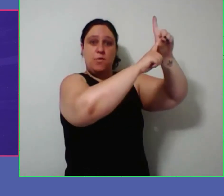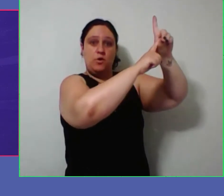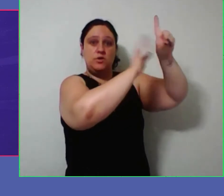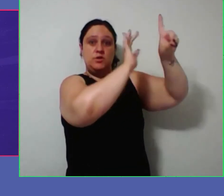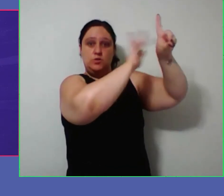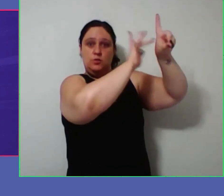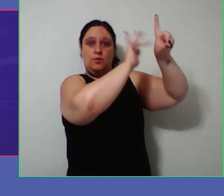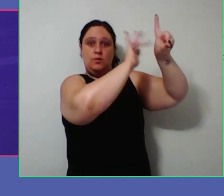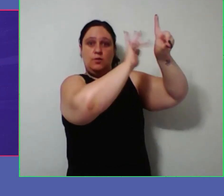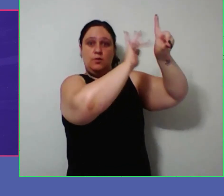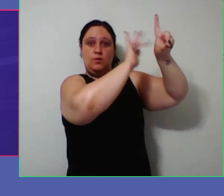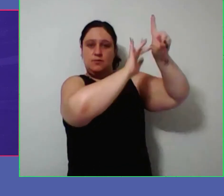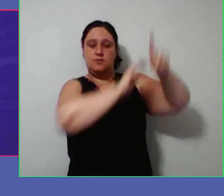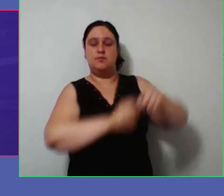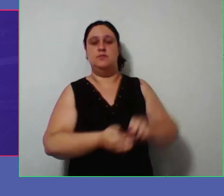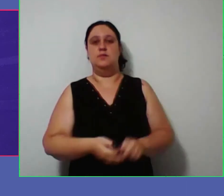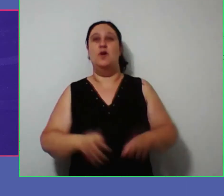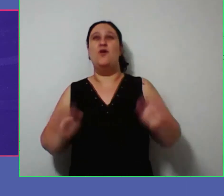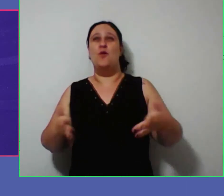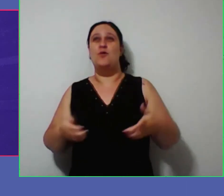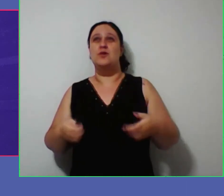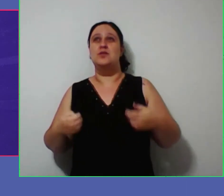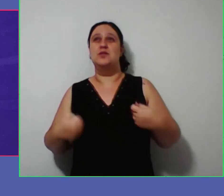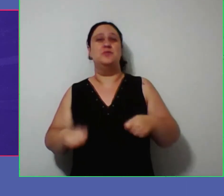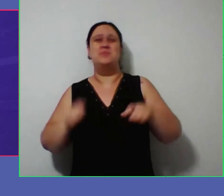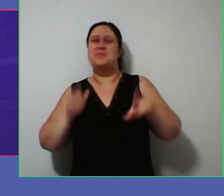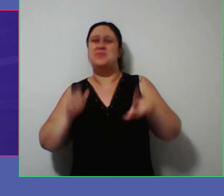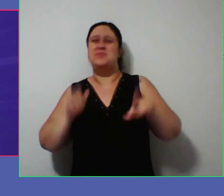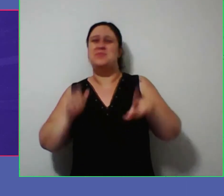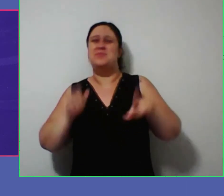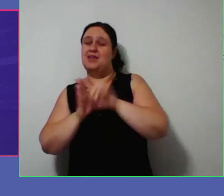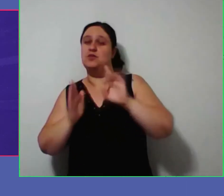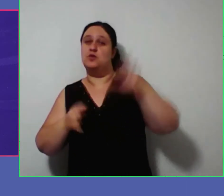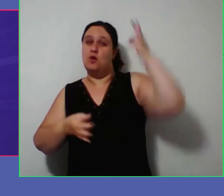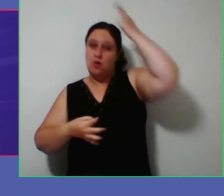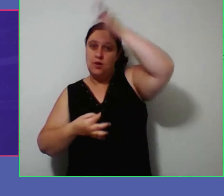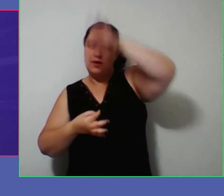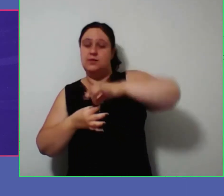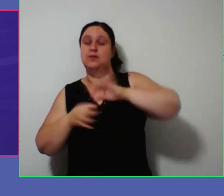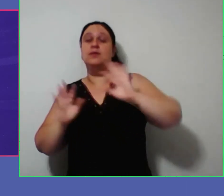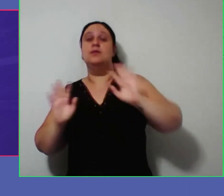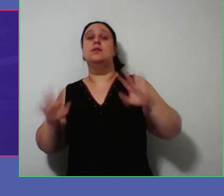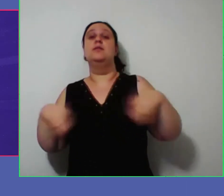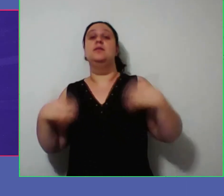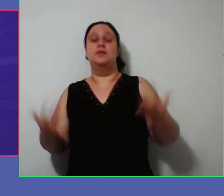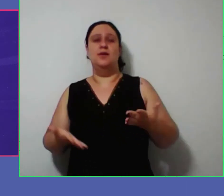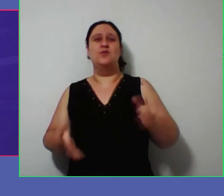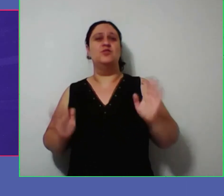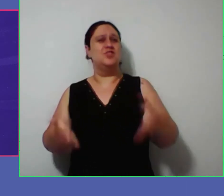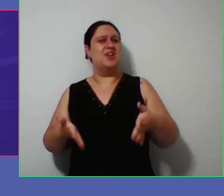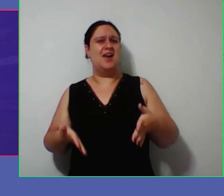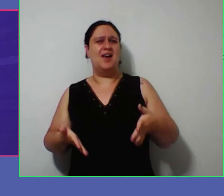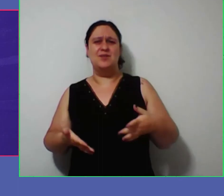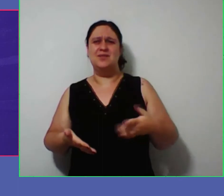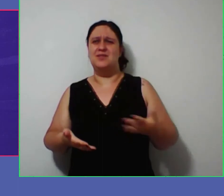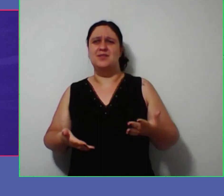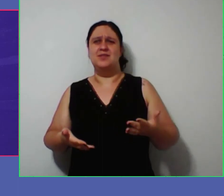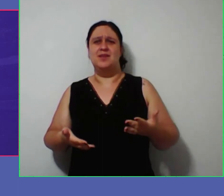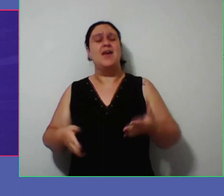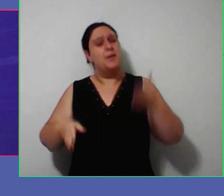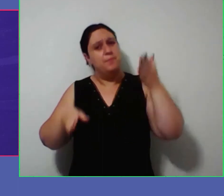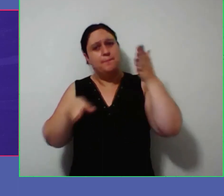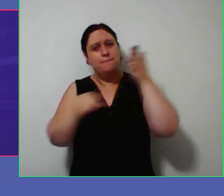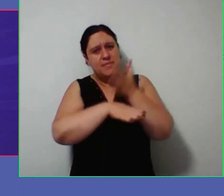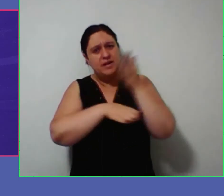Pelo Espírito. Assim, já não sois estrangeiros e peregrinos, mas concidadãos dos santos,